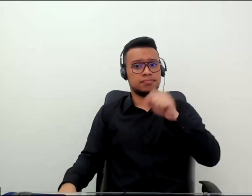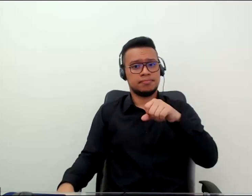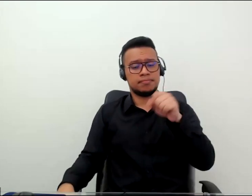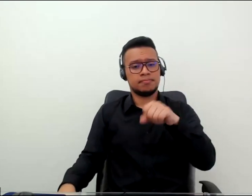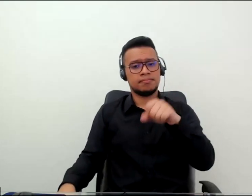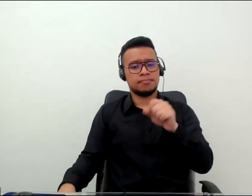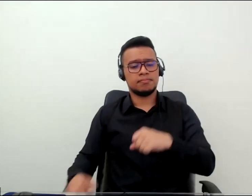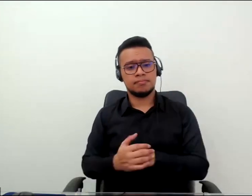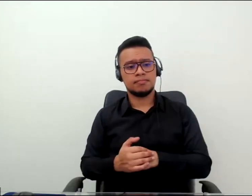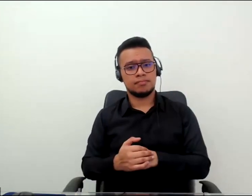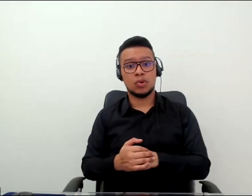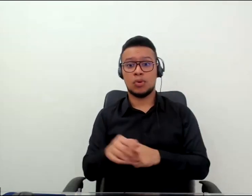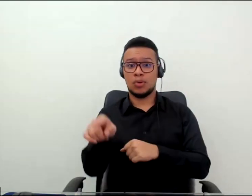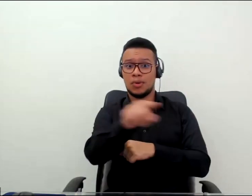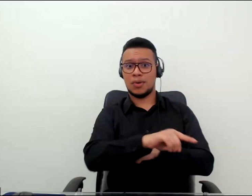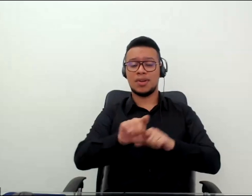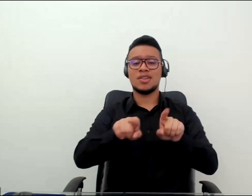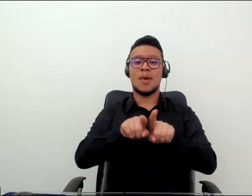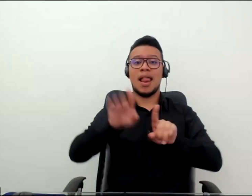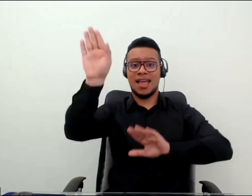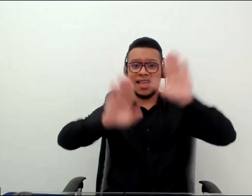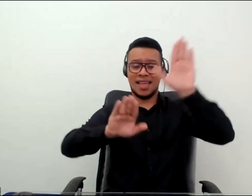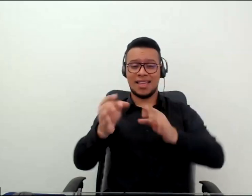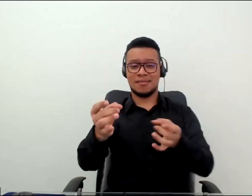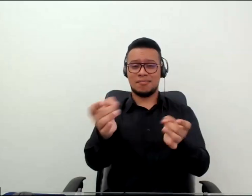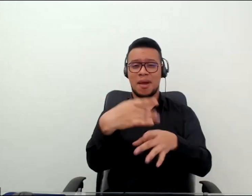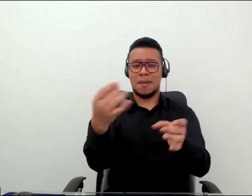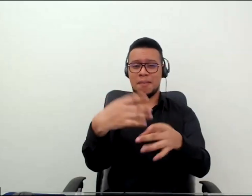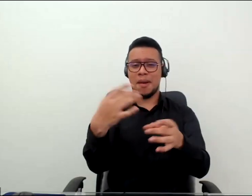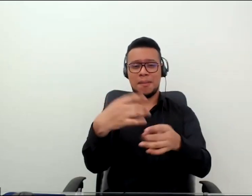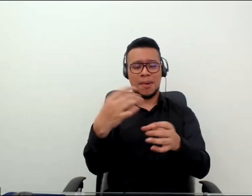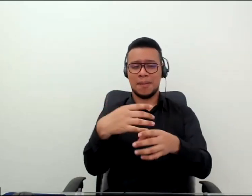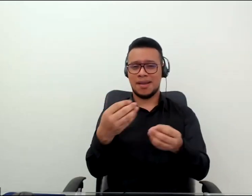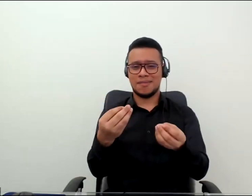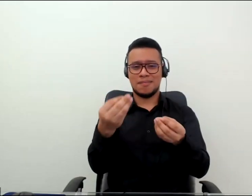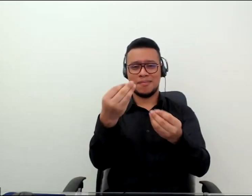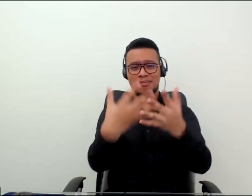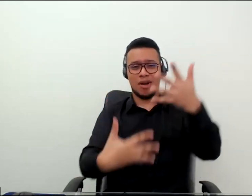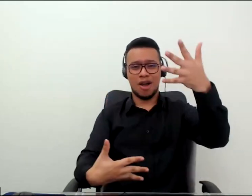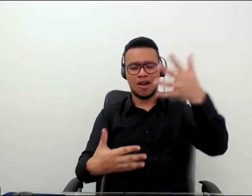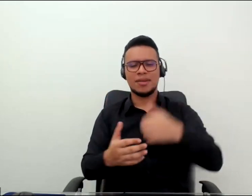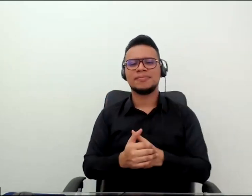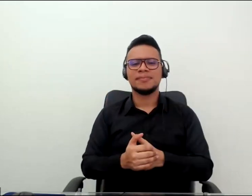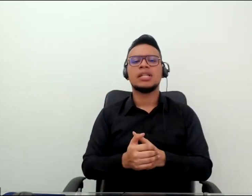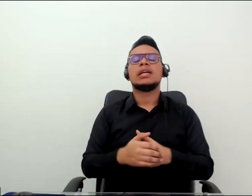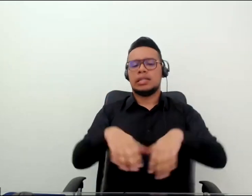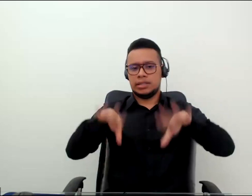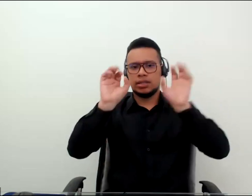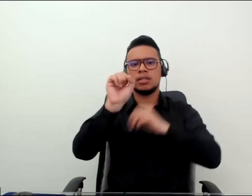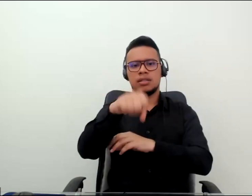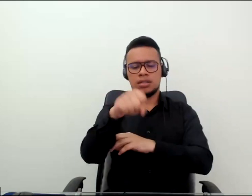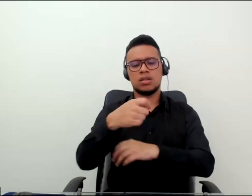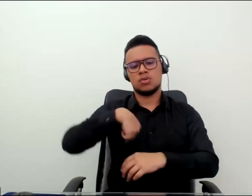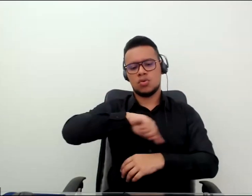están muy participativos el día de hoy a través de nuestro chat efectivamente nosotros como universidad